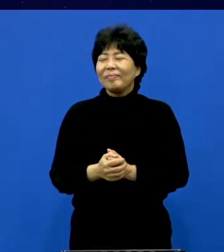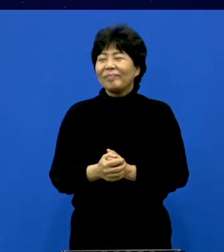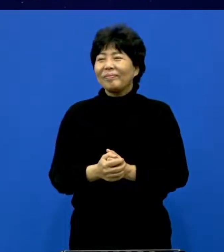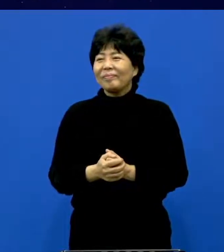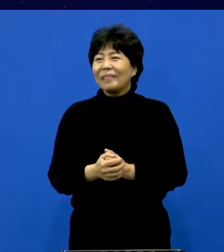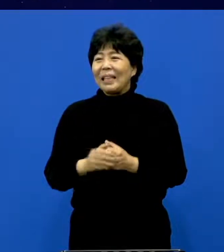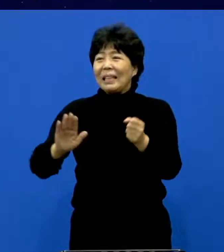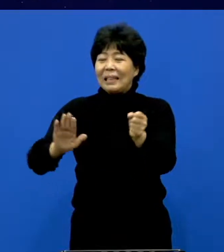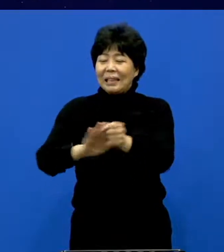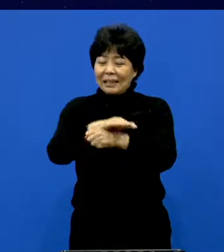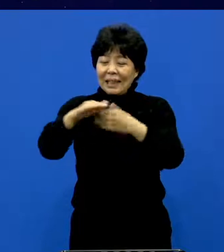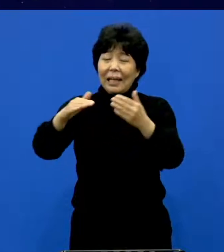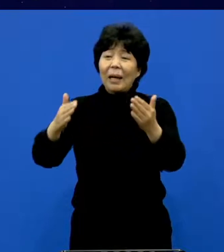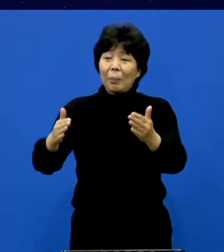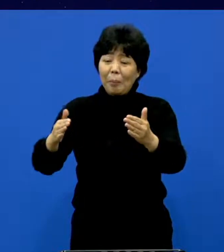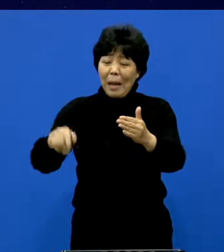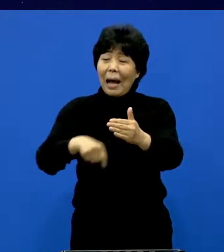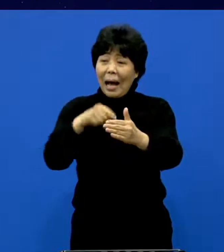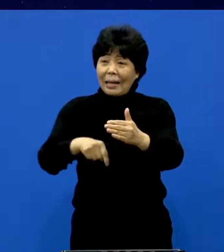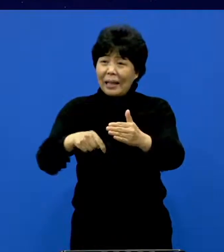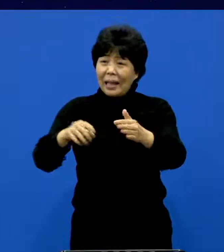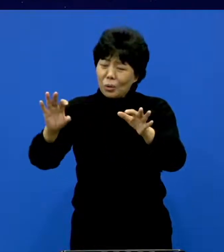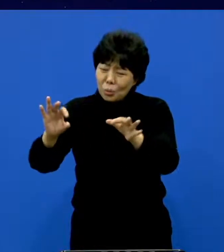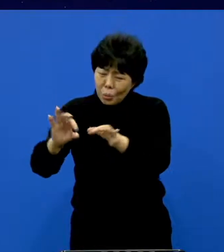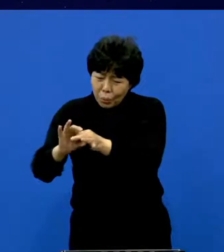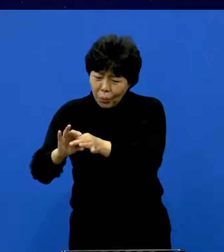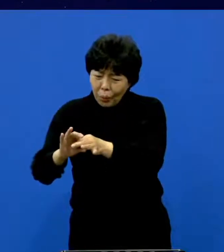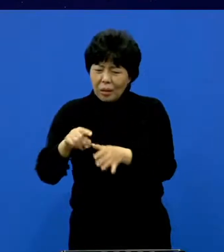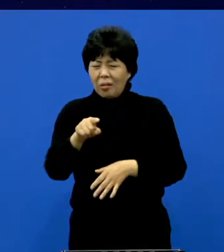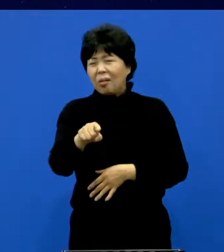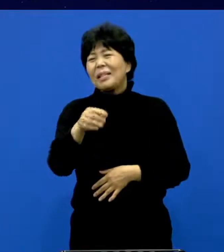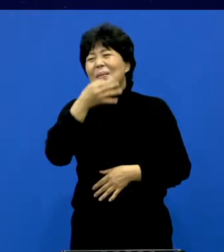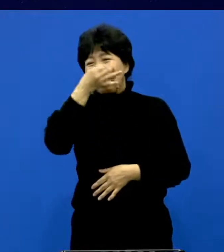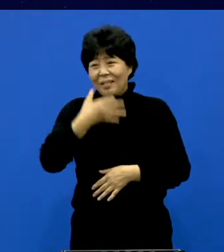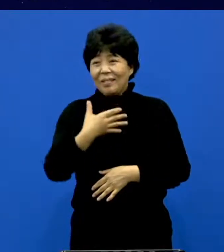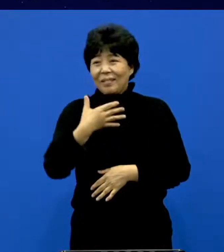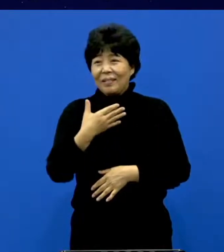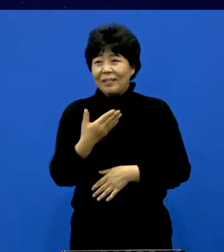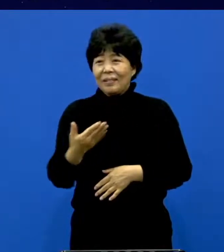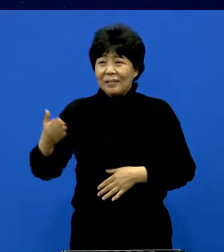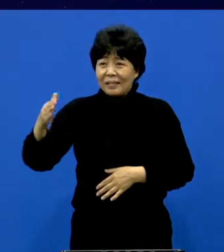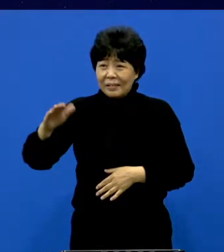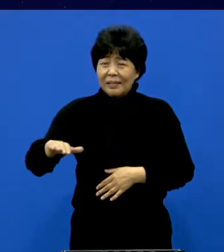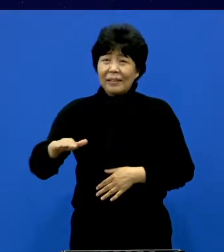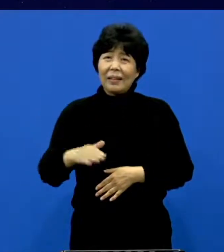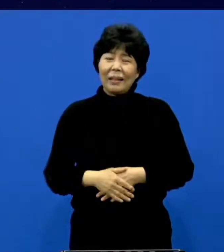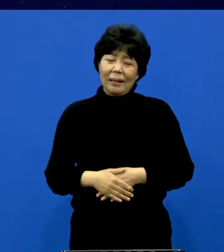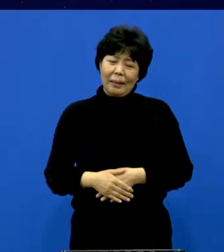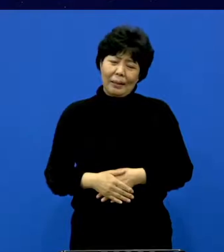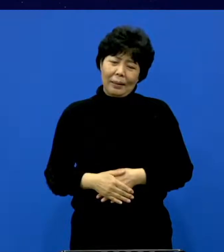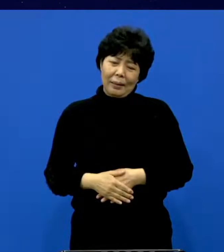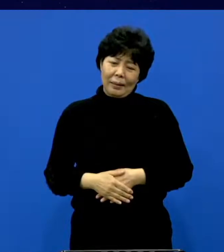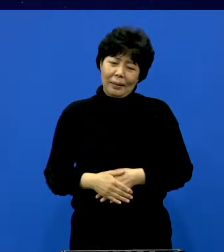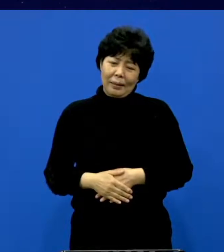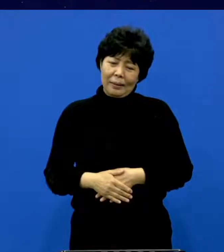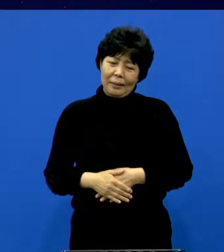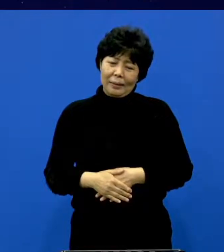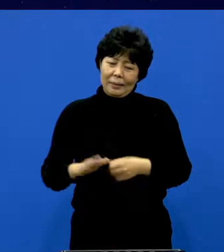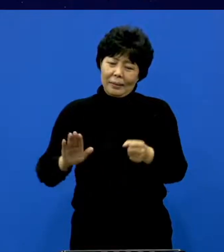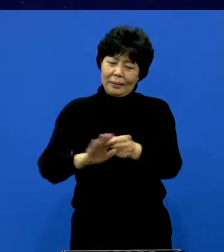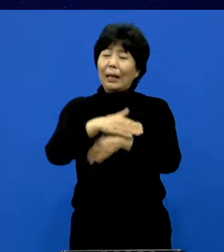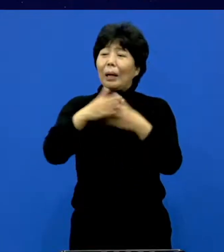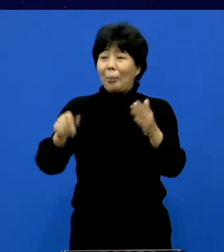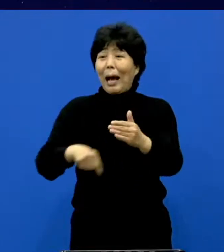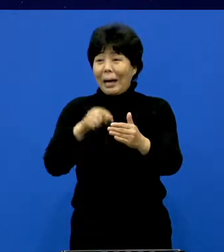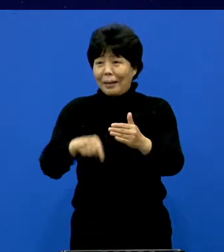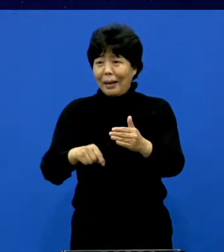여러분, 사랑방 안에 들어가는 거 쉽지 않아요, 여러분. 근데 사랑방 안에 들어가면 틀림없이 내 마음에 들지 않은 사람이 딱 먼저 와 있어요.